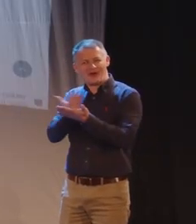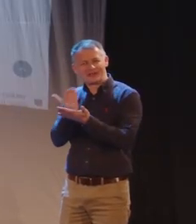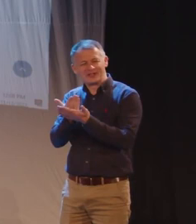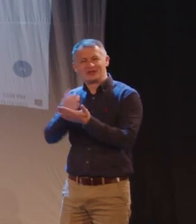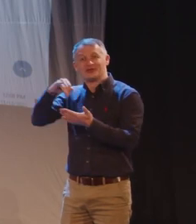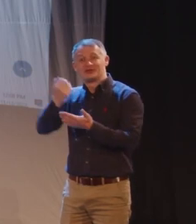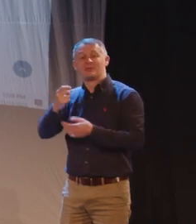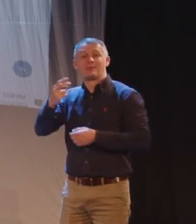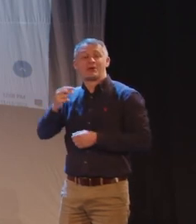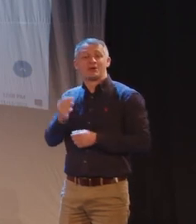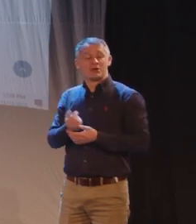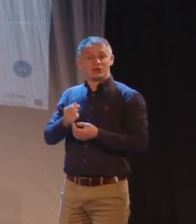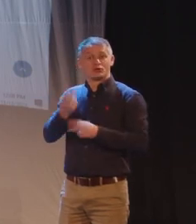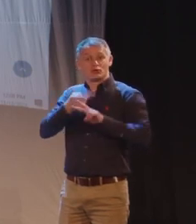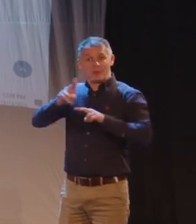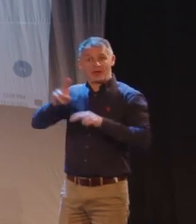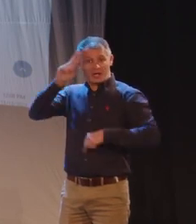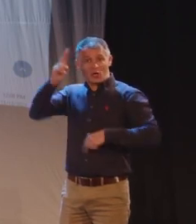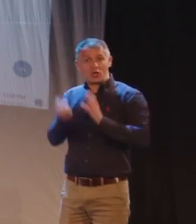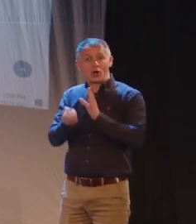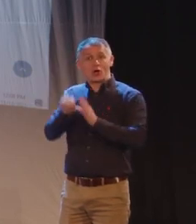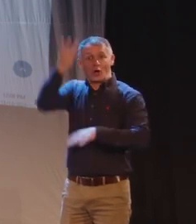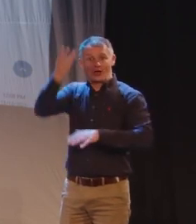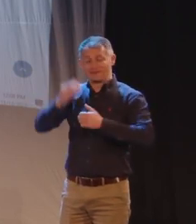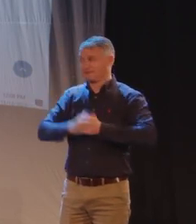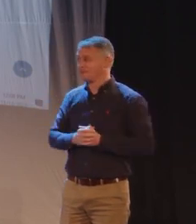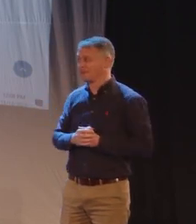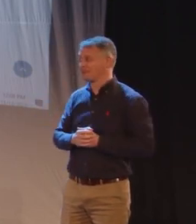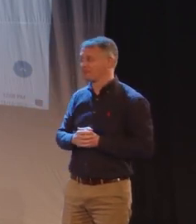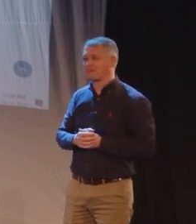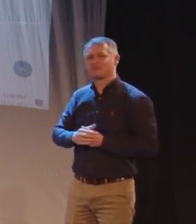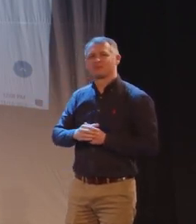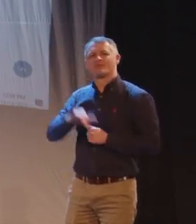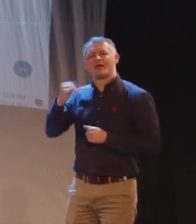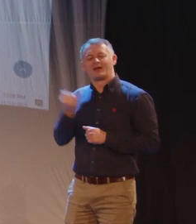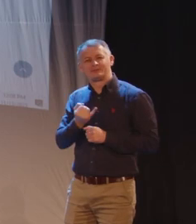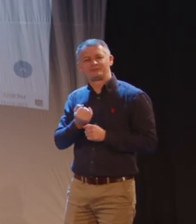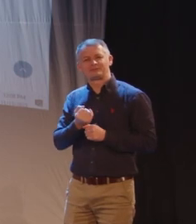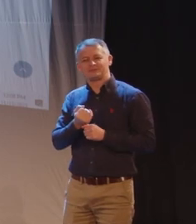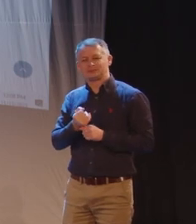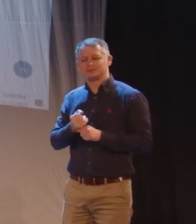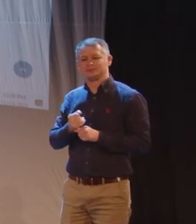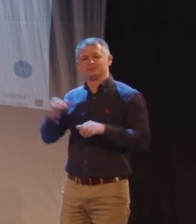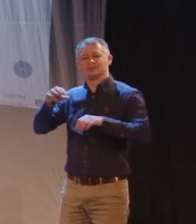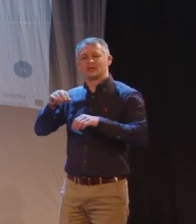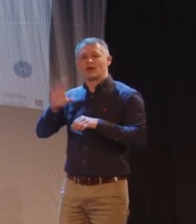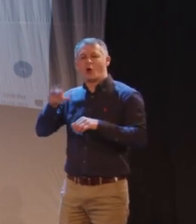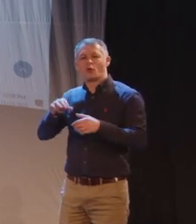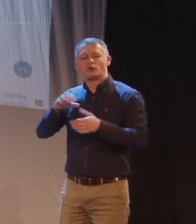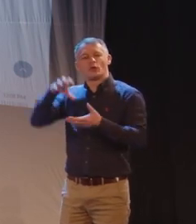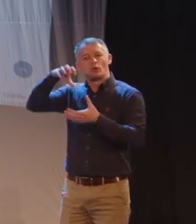cu super povești cu adevărat, au o structură circulară care le împlinește